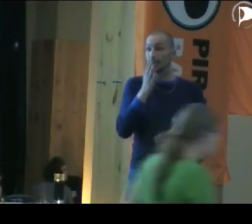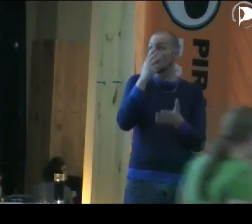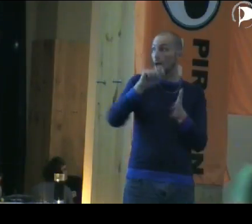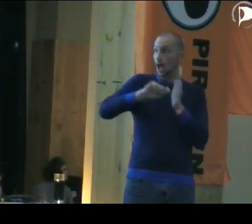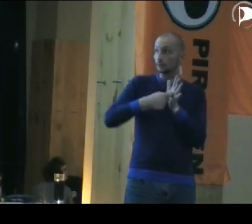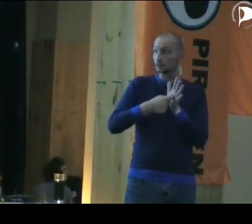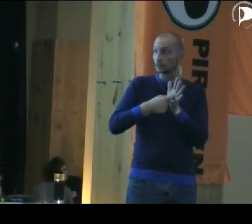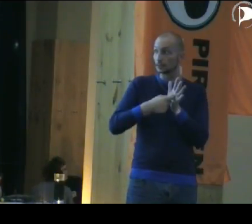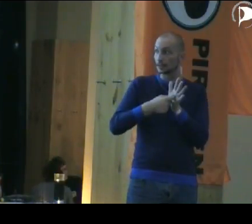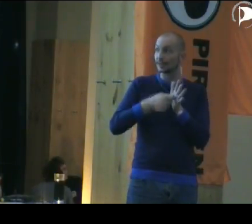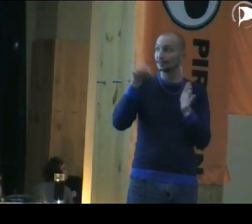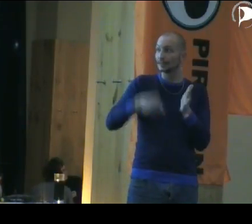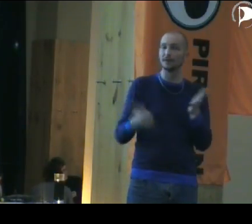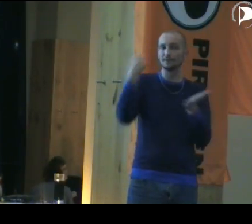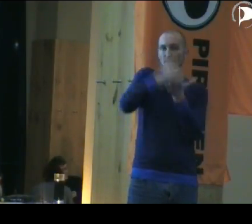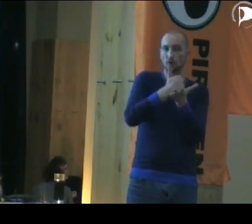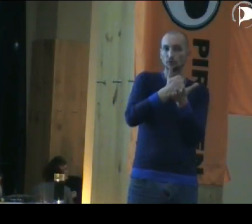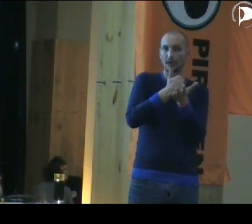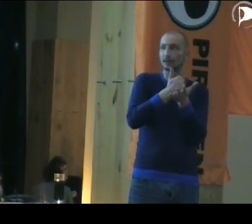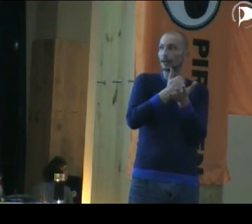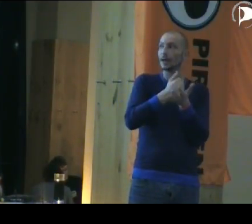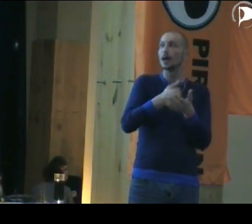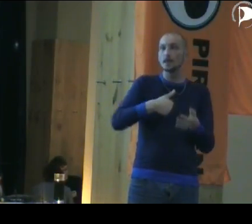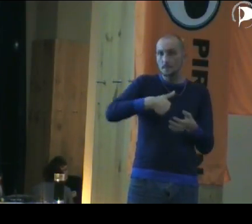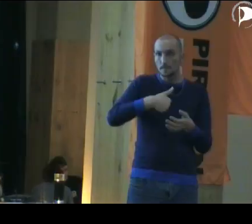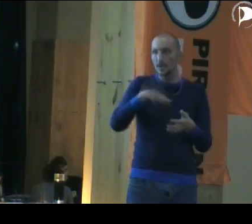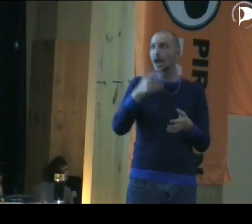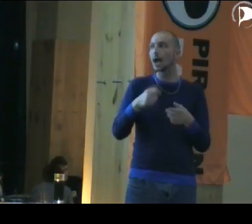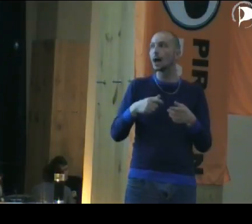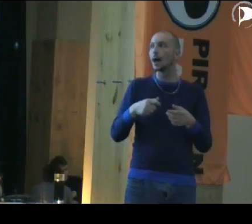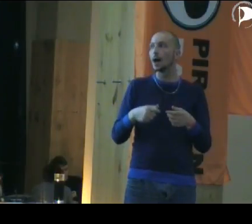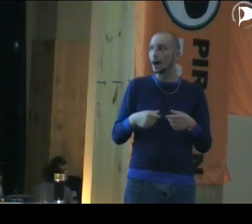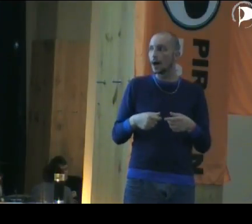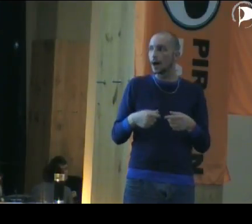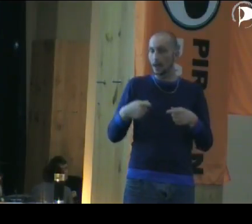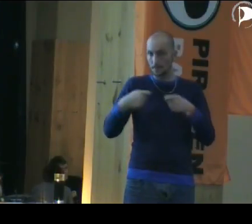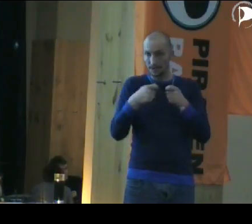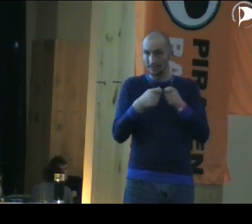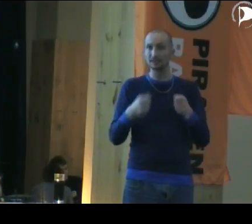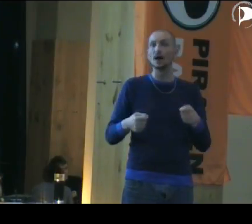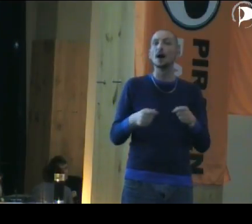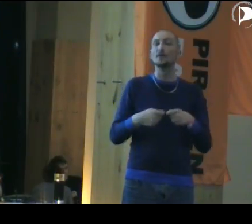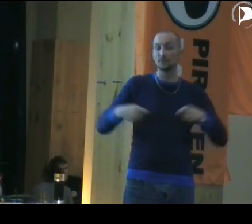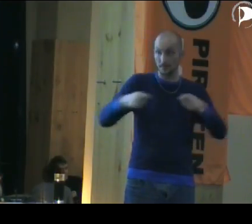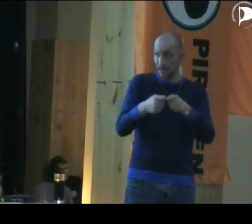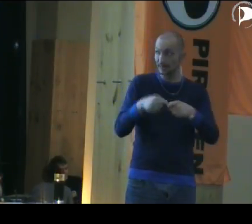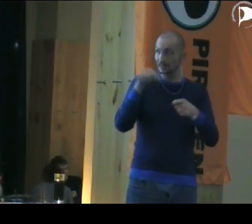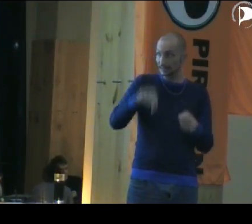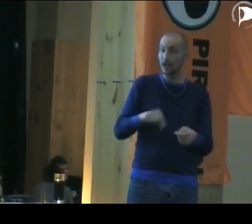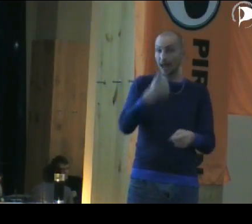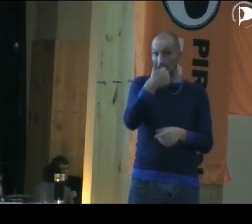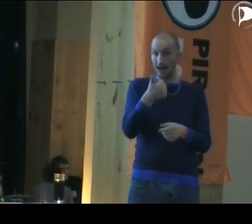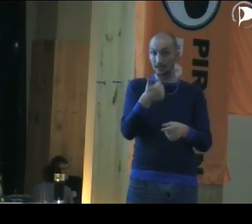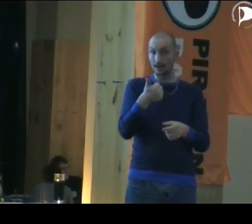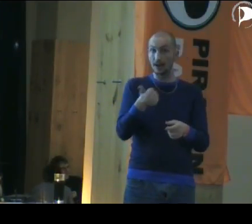prüfen darf das unverständnis verwendet seine darf zugleich dass das haben wir einmal genehmigt